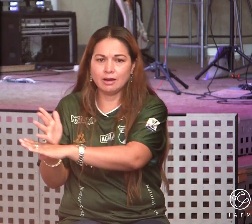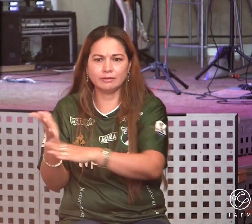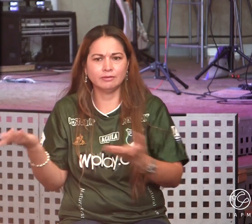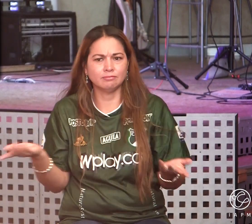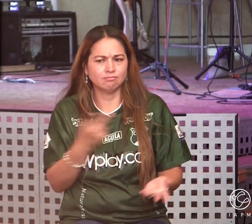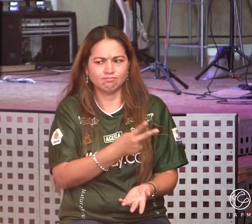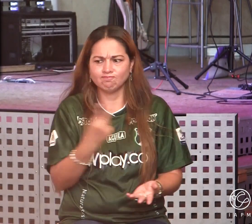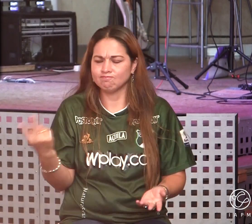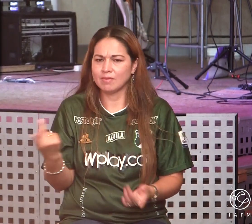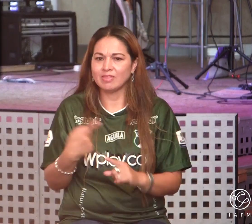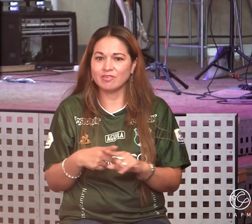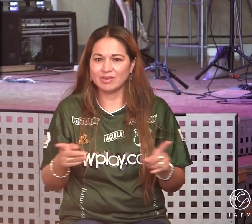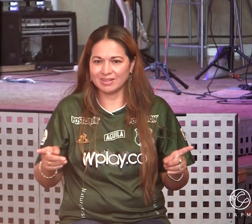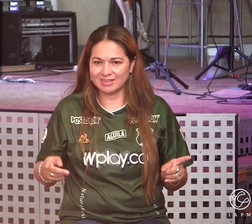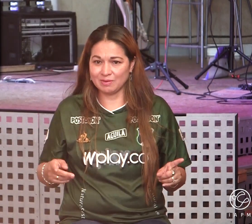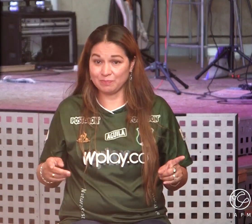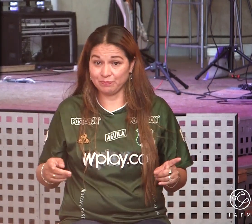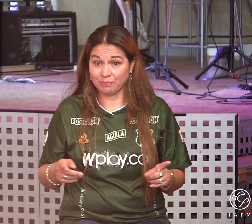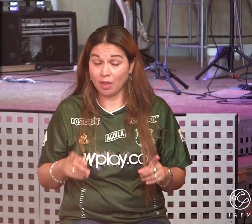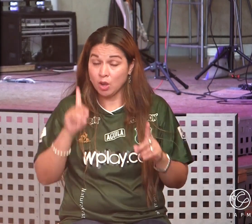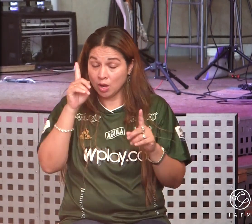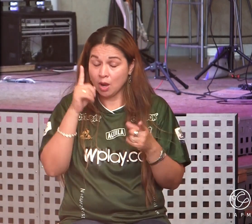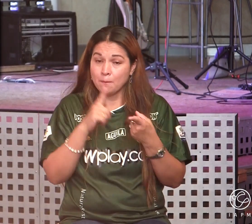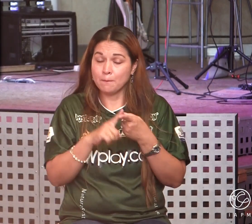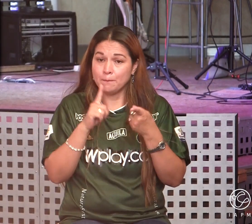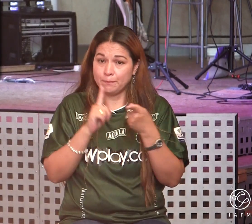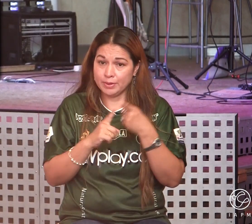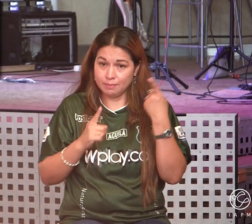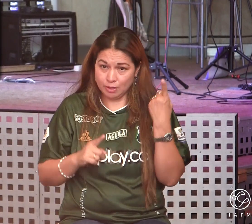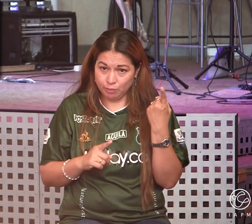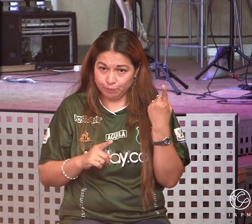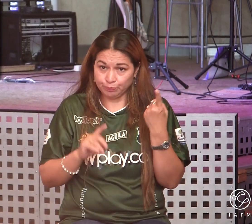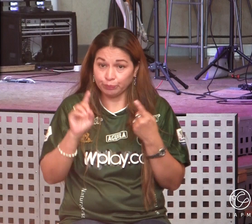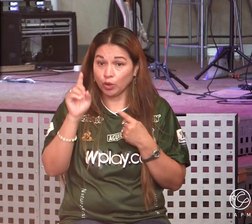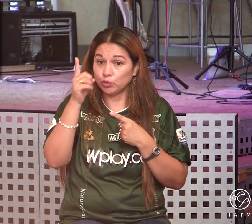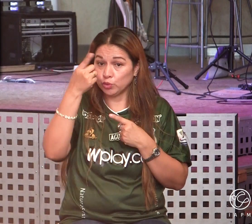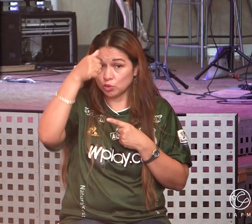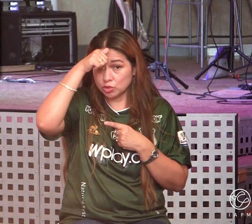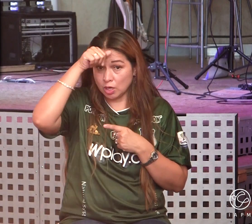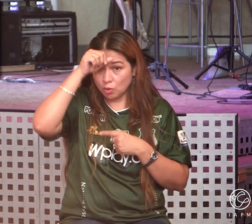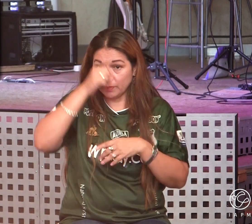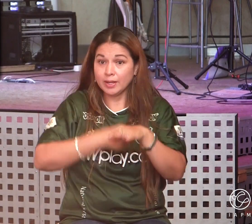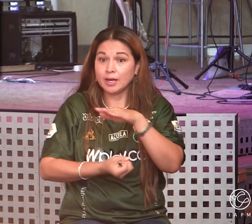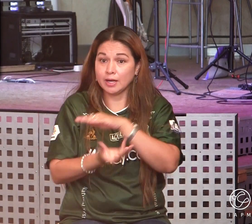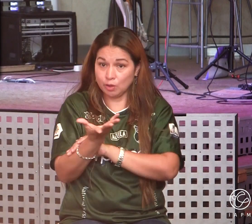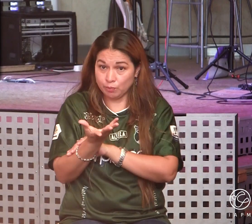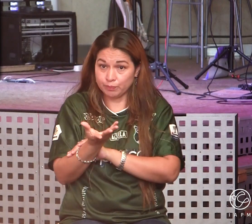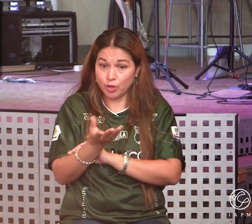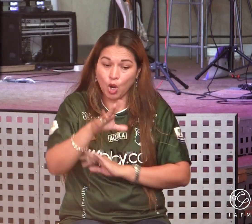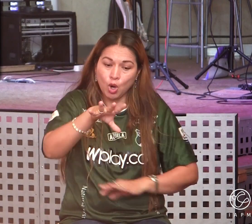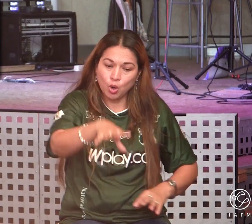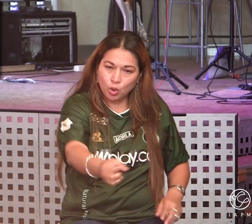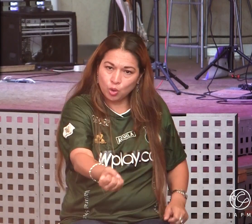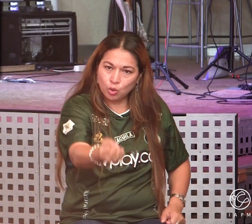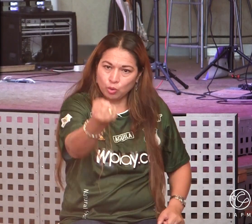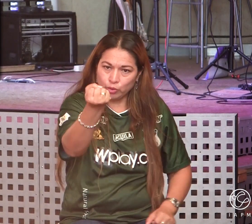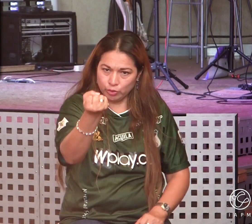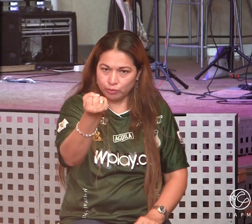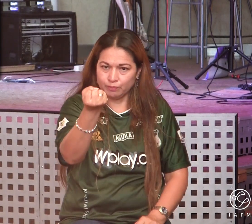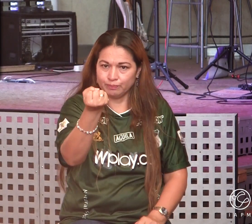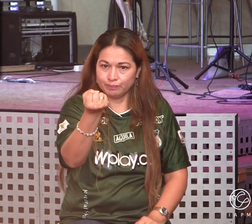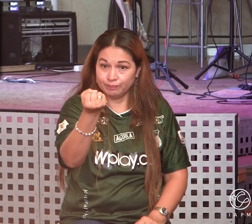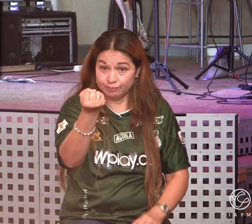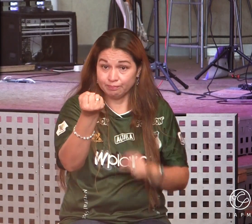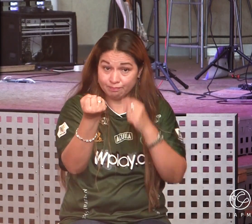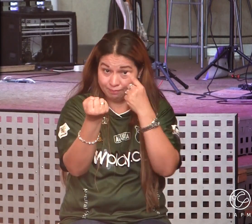parece fascinante. Lo primero, el hecho de que dice Dios lo tomó. Habla de acciones de Dios, de acciones de su